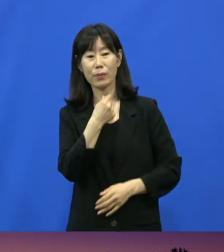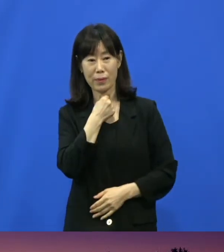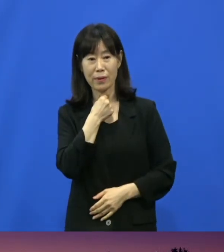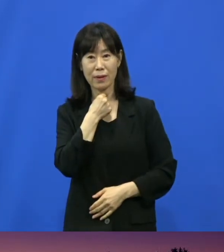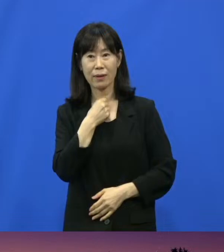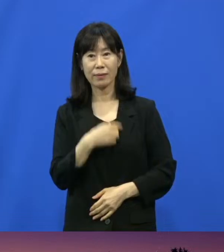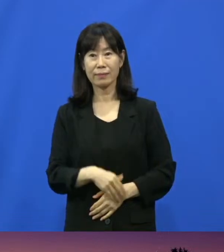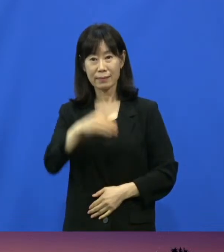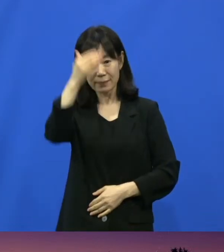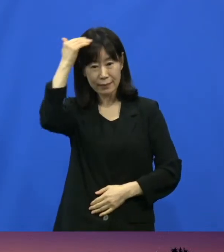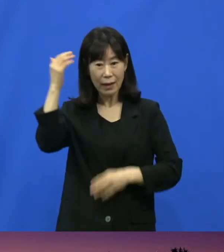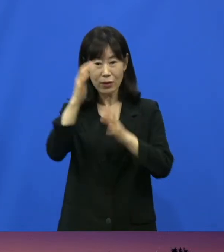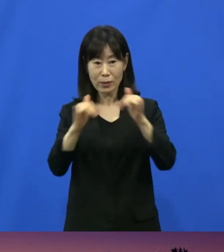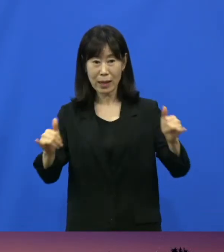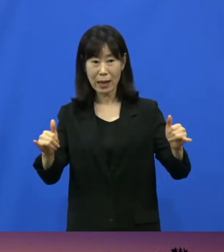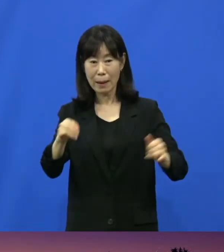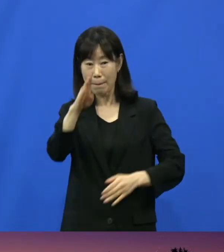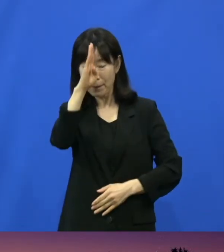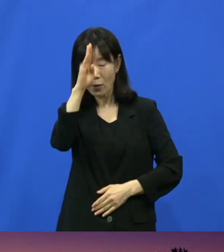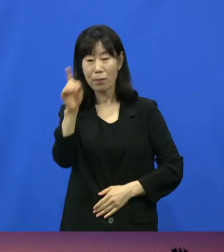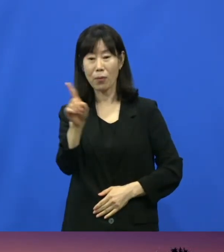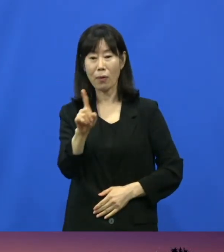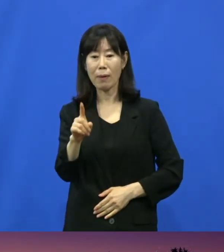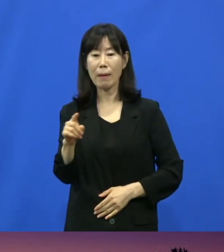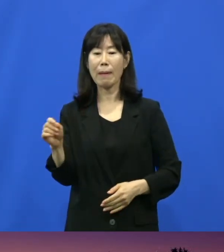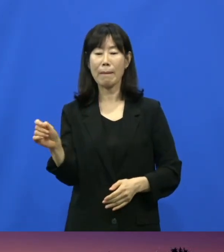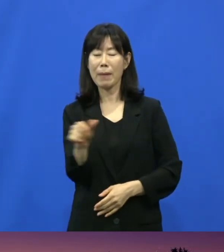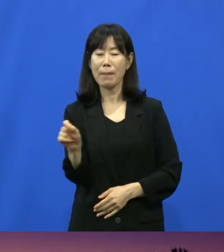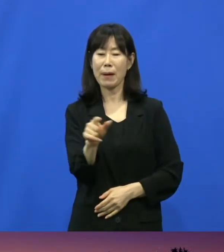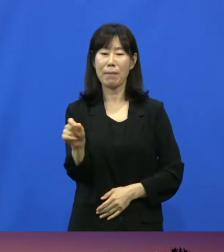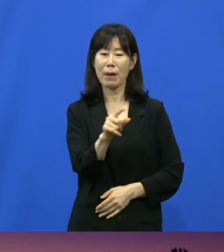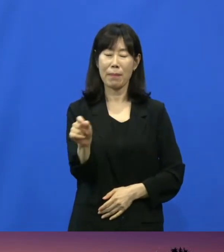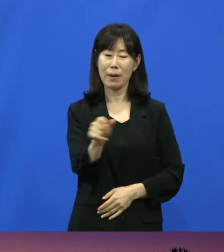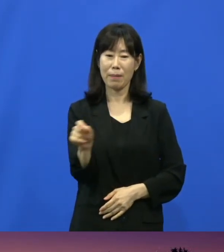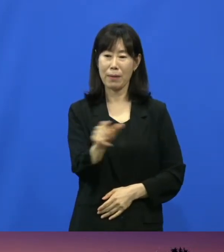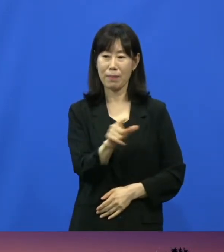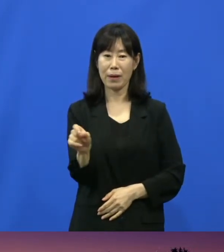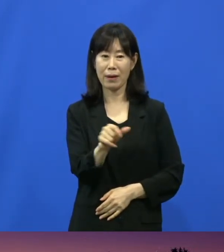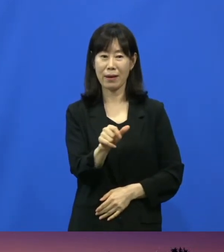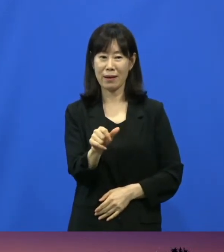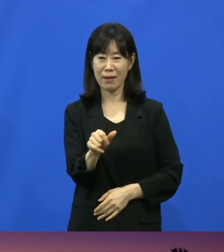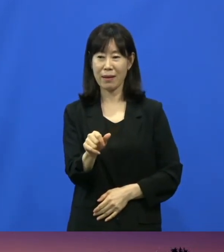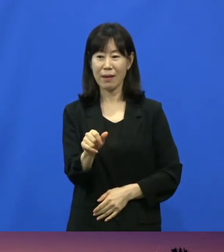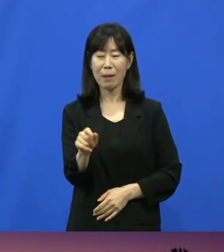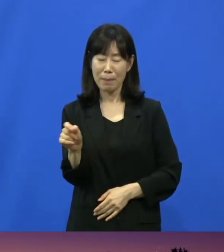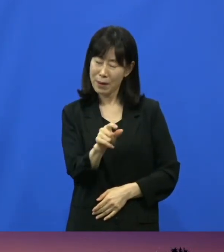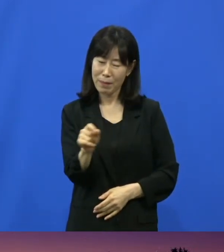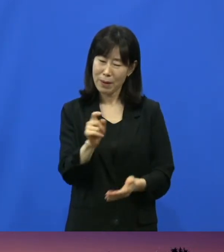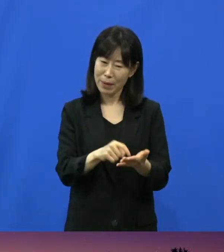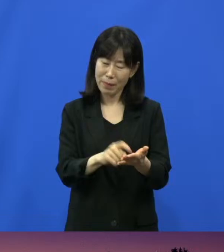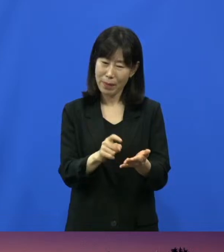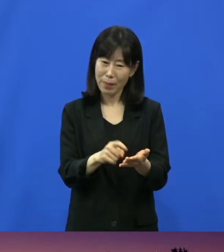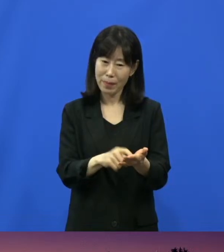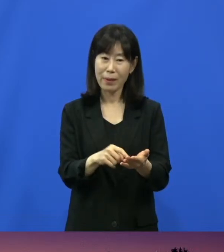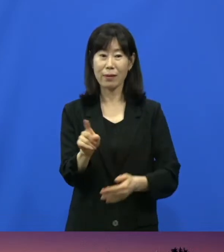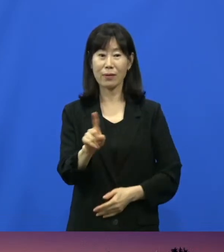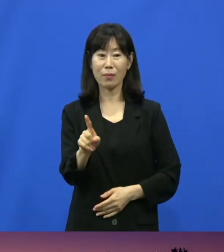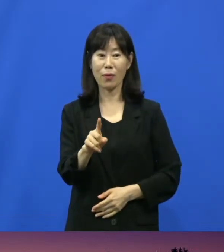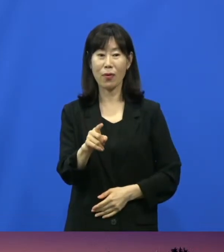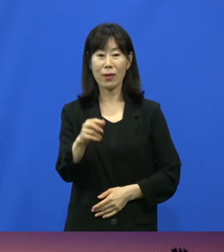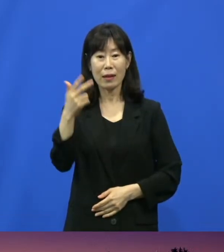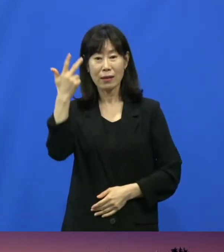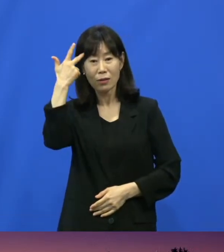여러분, 한국인들의 병 중에 하나가 뭐예요? 빨리잖아요. 여러분. 정신병과 연관이 있습니다. 여러분, 빨리 조급증은 정신병과 연결이